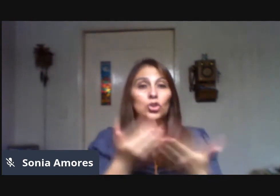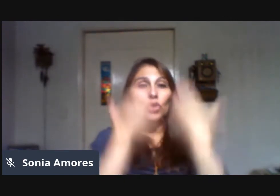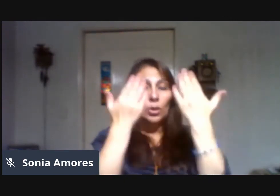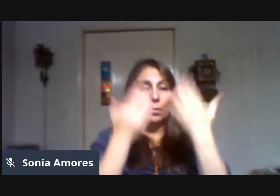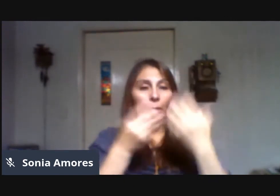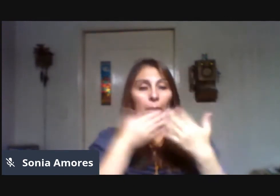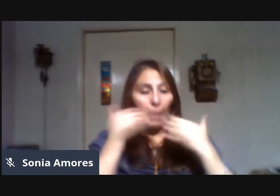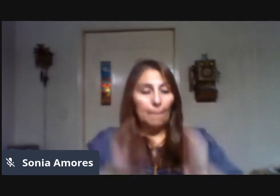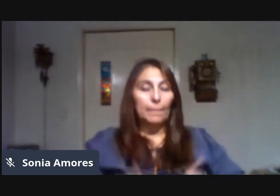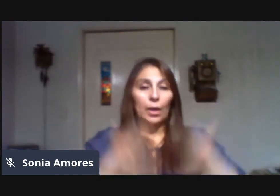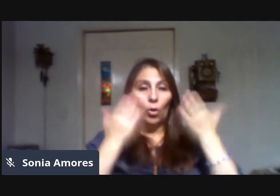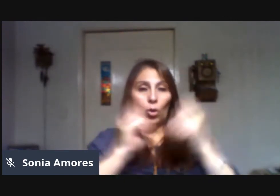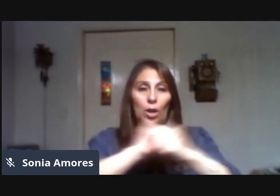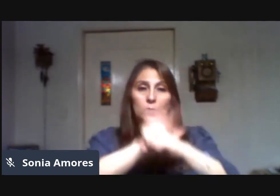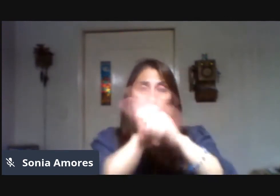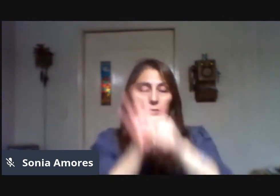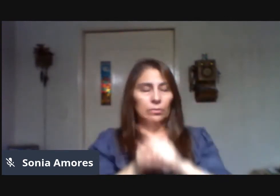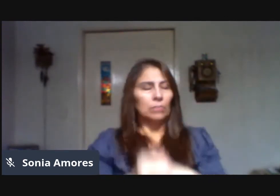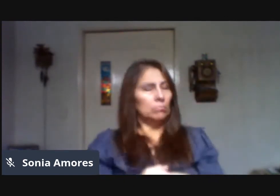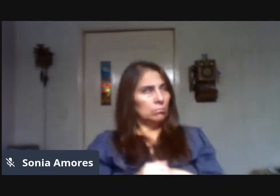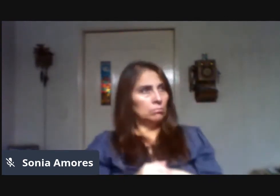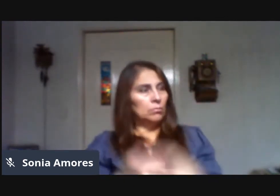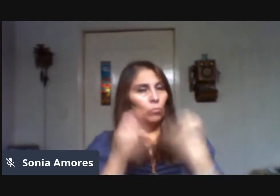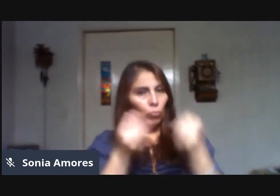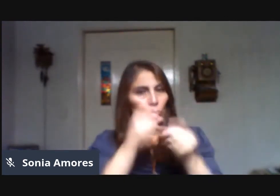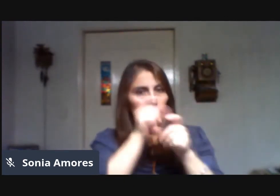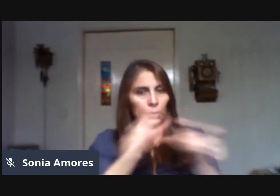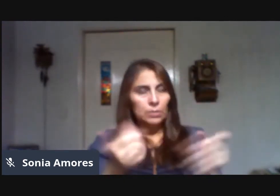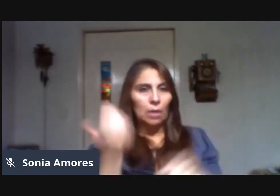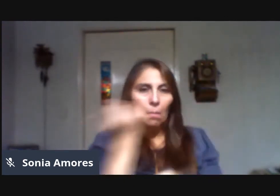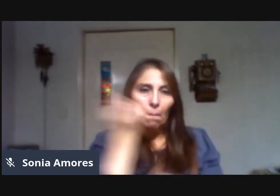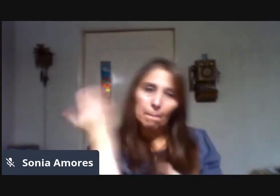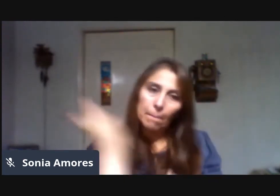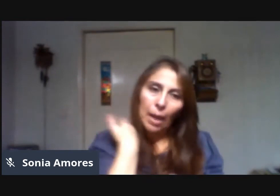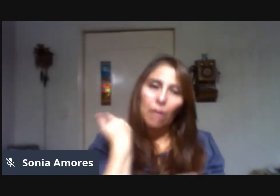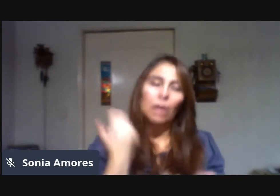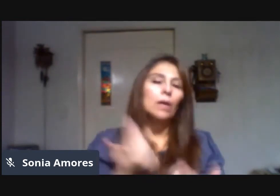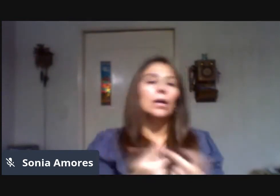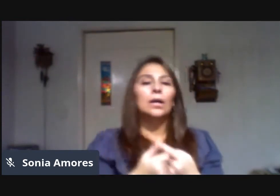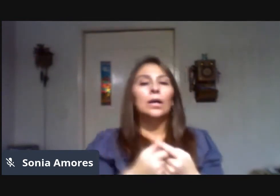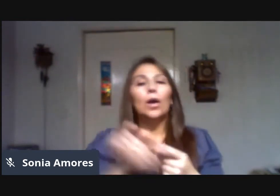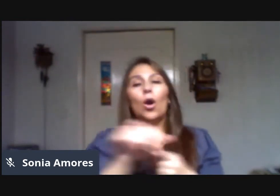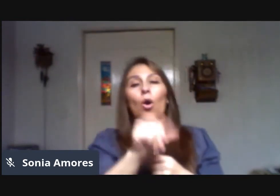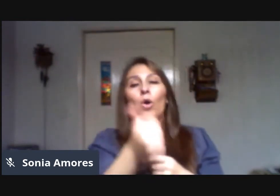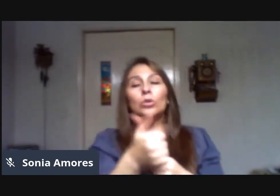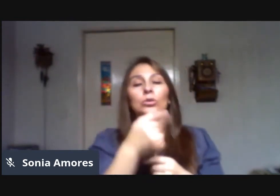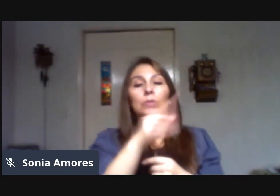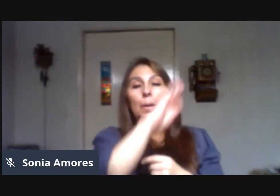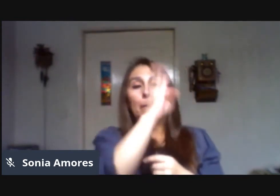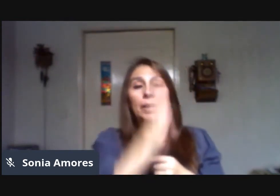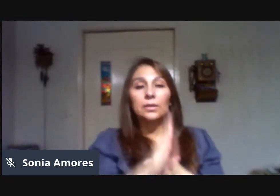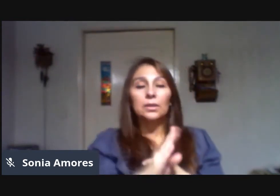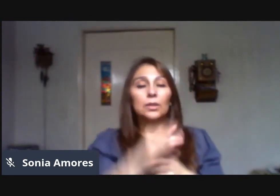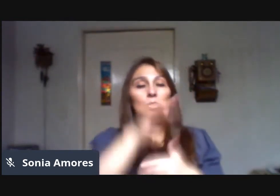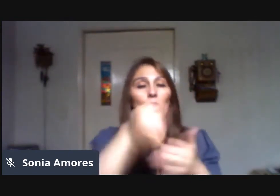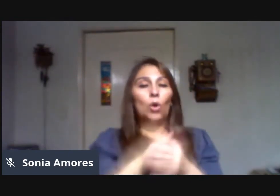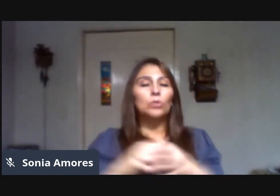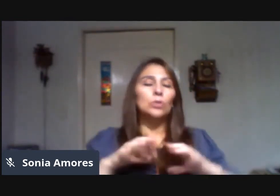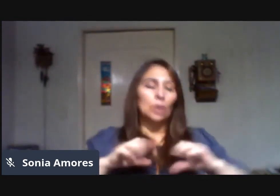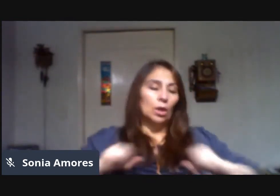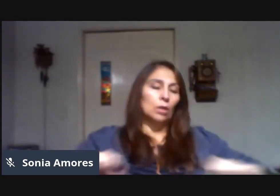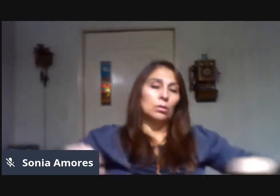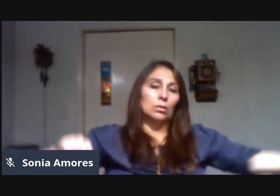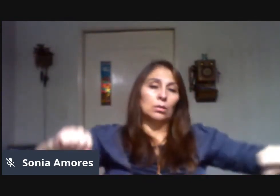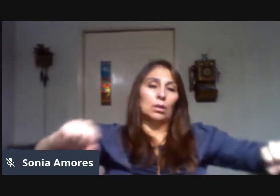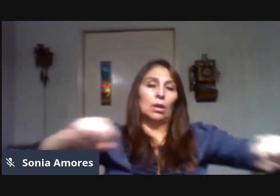con Bolsonaro creyendo que salir a hacer oraciones masivas cogidos de la mano y manifestaciones